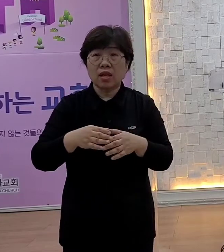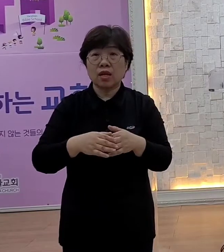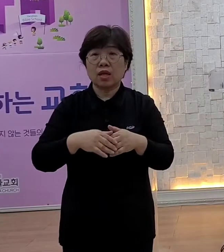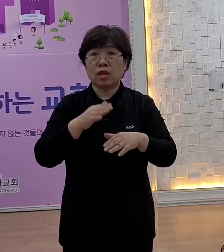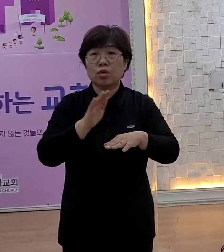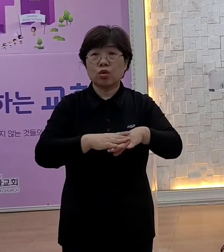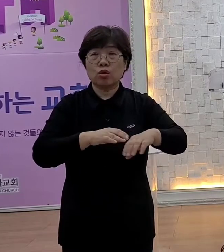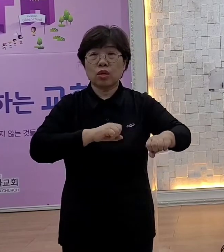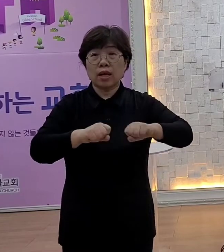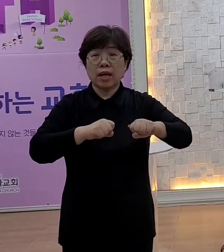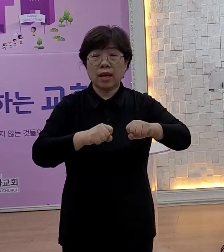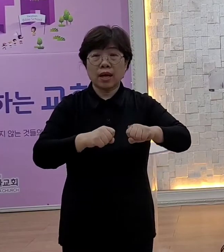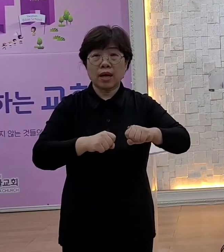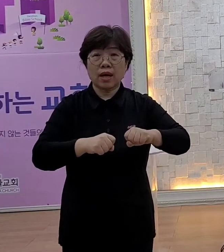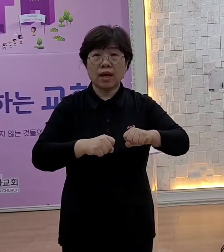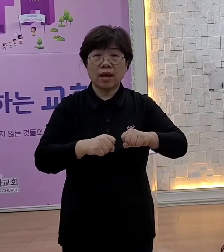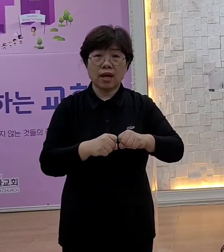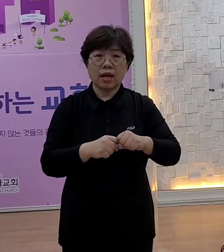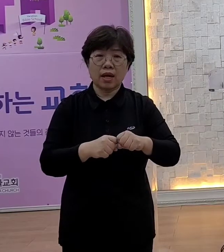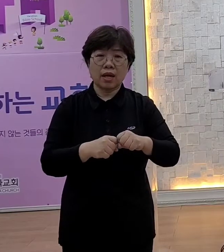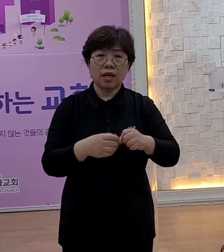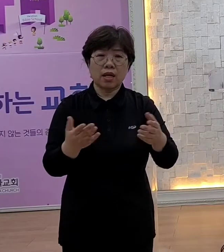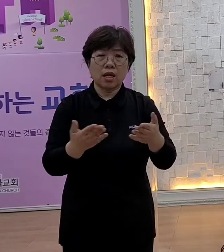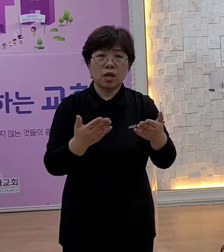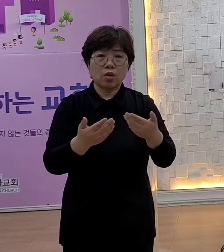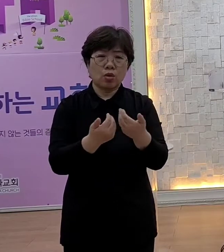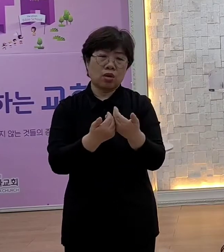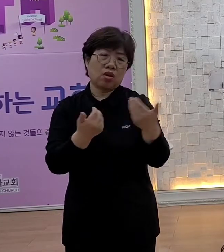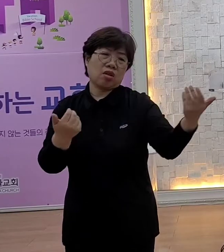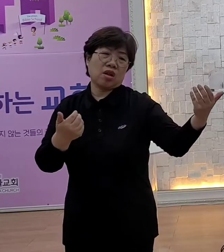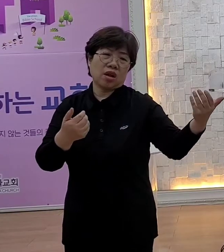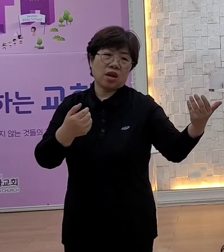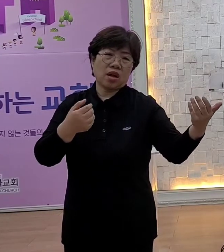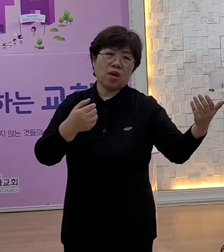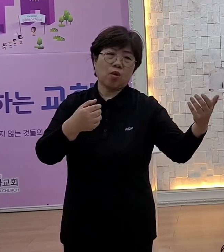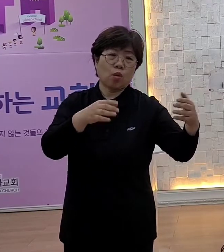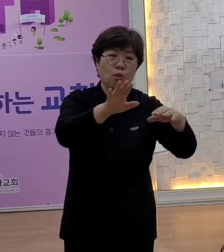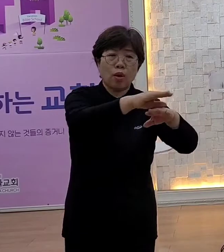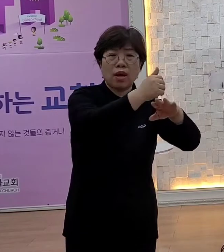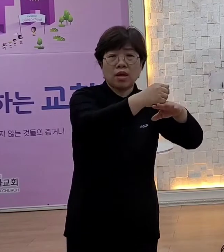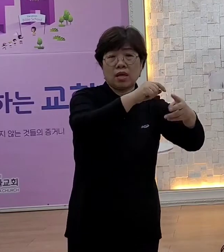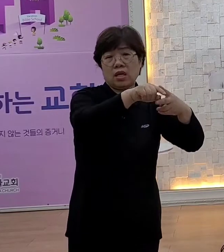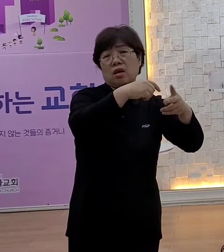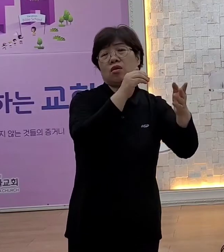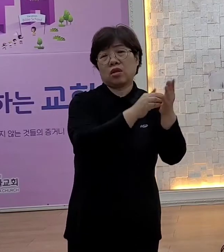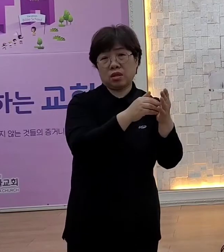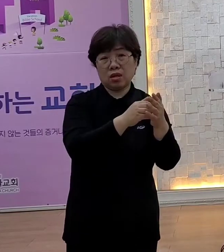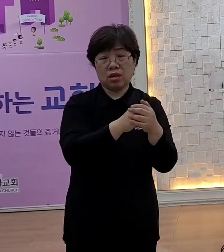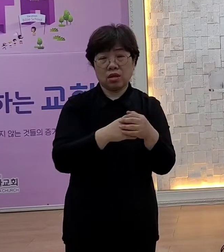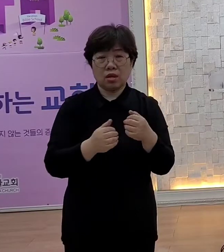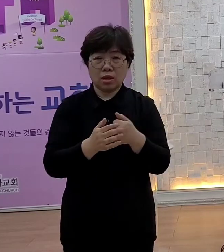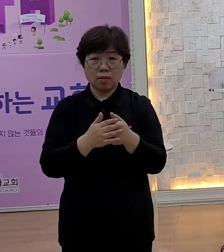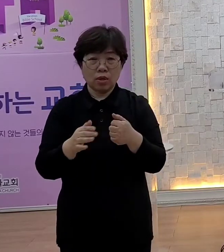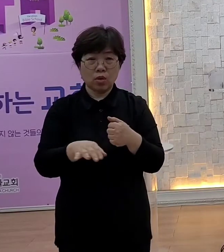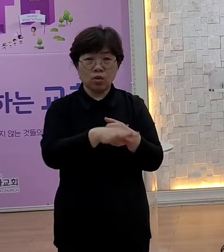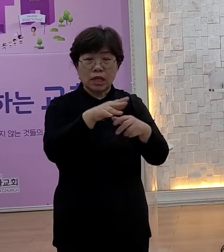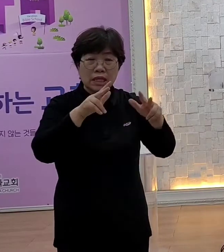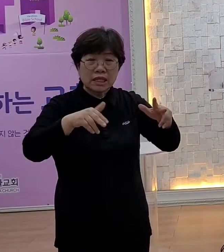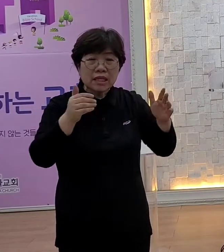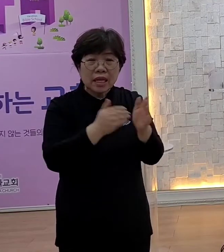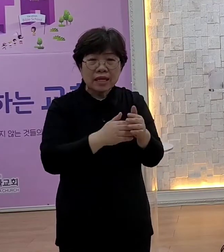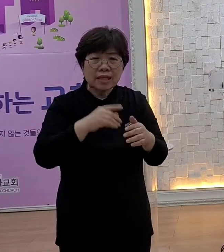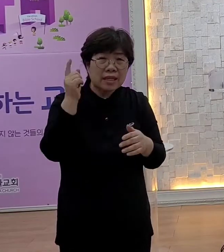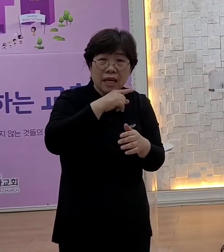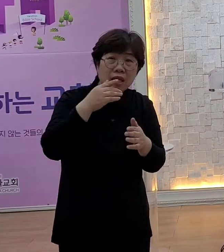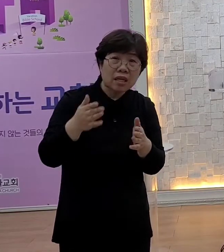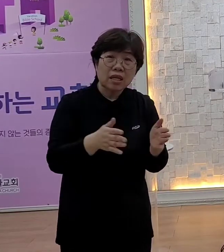손으로 행한 강포에서 이걸 떠나라는 말로 이 왕은 받았고 니느웨 백성들이 이렇게 받았다라는